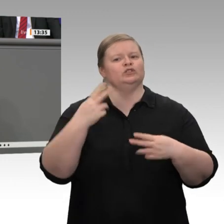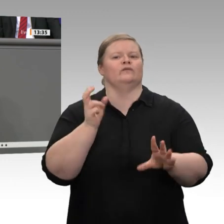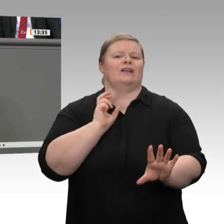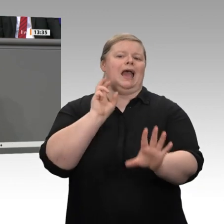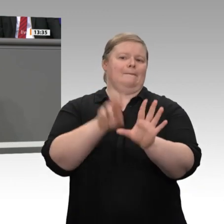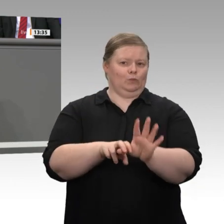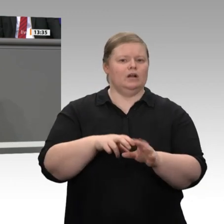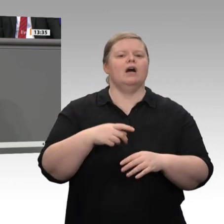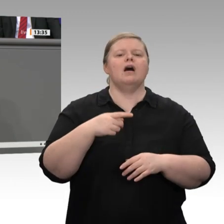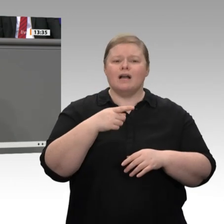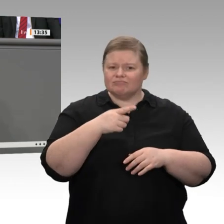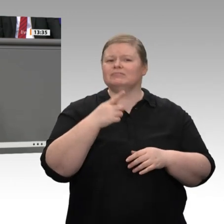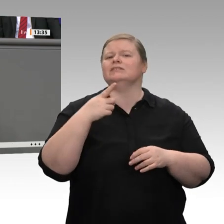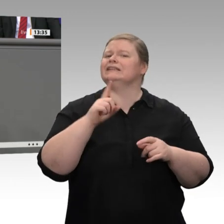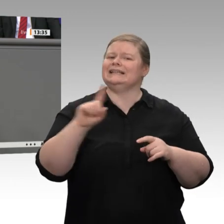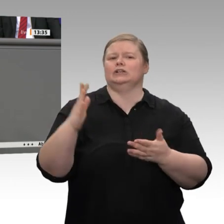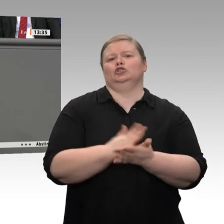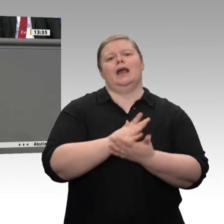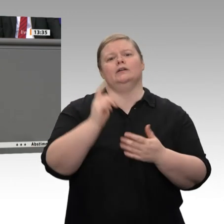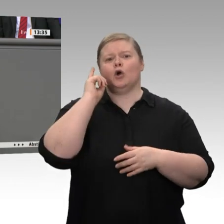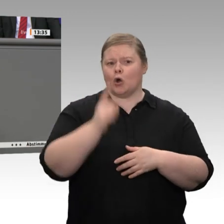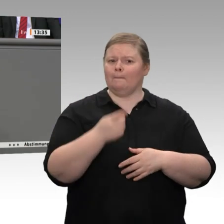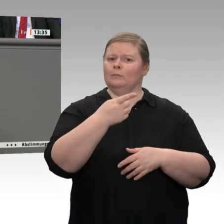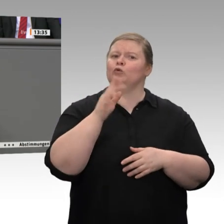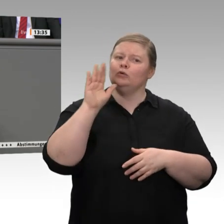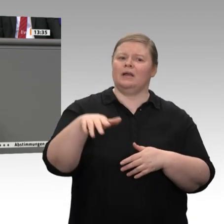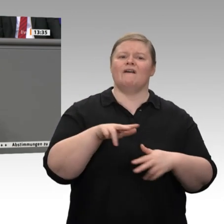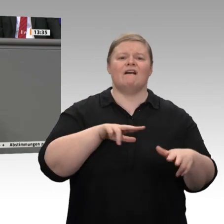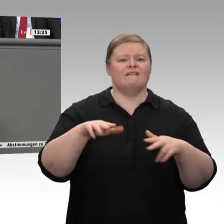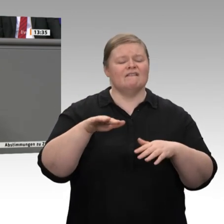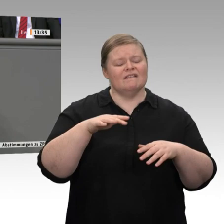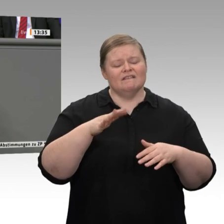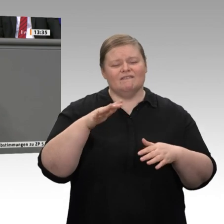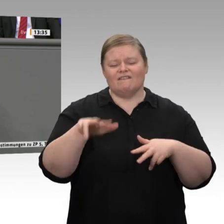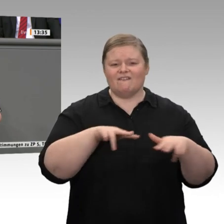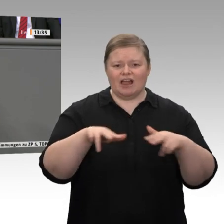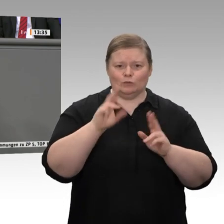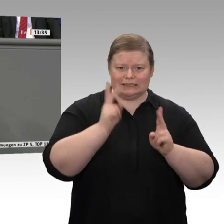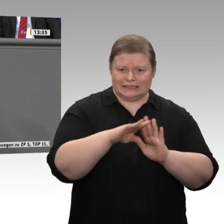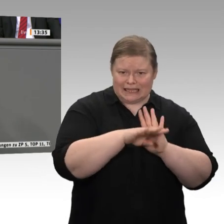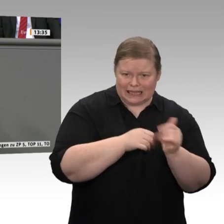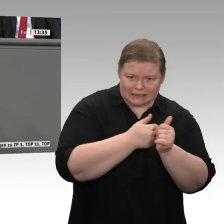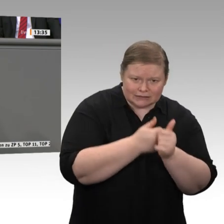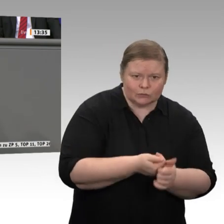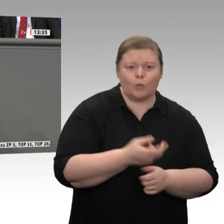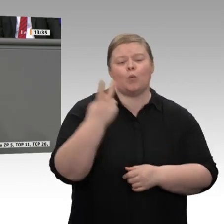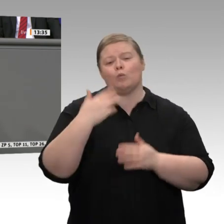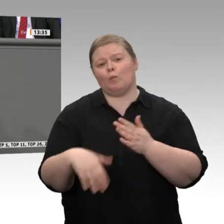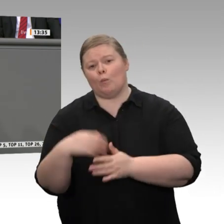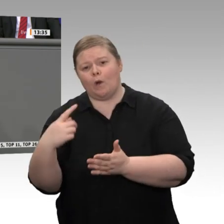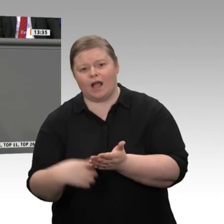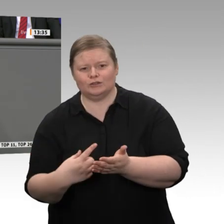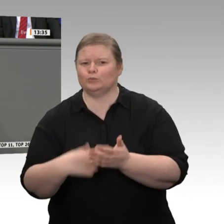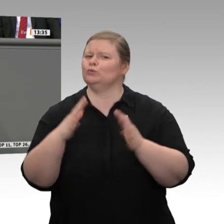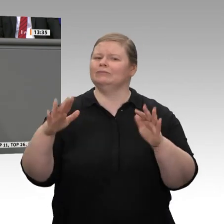eine schnelle Regelung getroffen, liebe Kolleginnen und Kollegen. Und es ist wichtig, dass unsere Lösung nicht nur schneller ist, denn